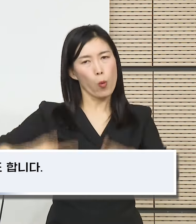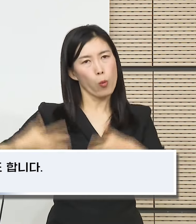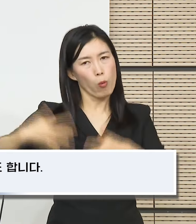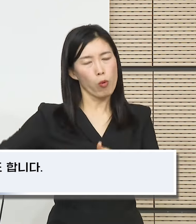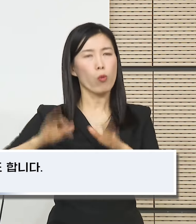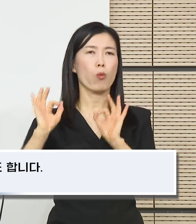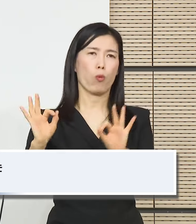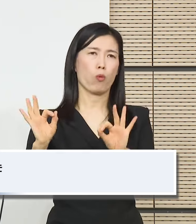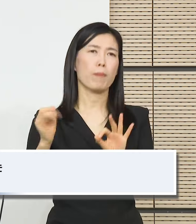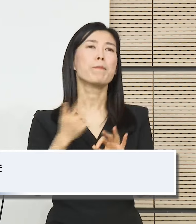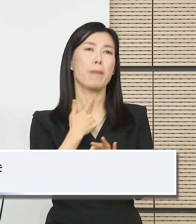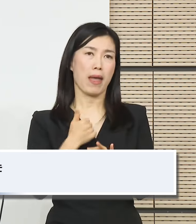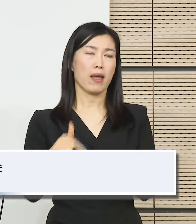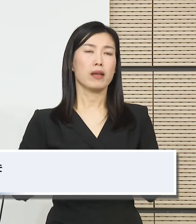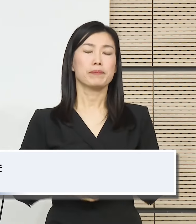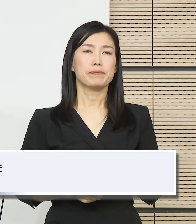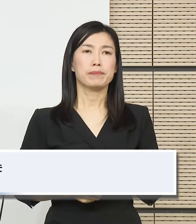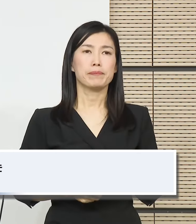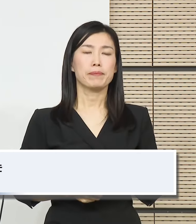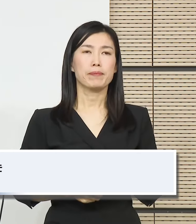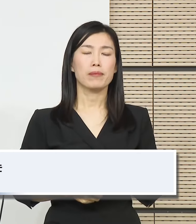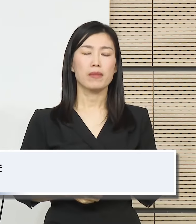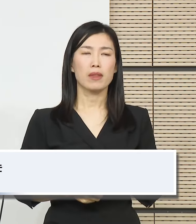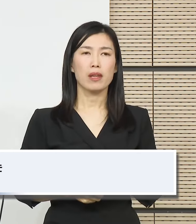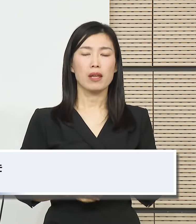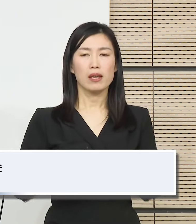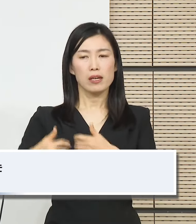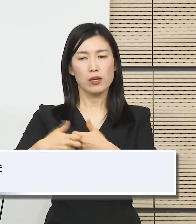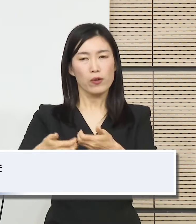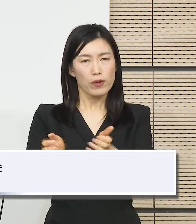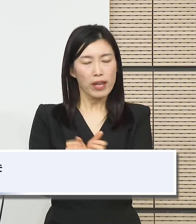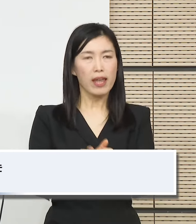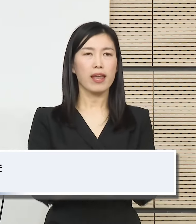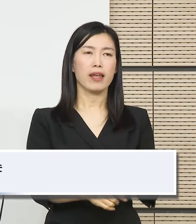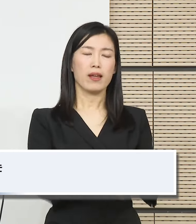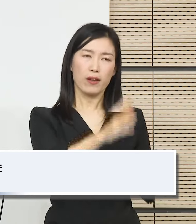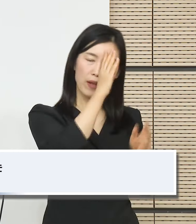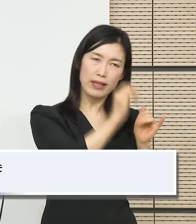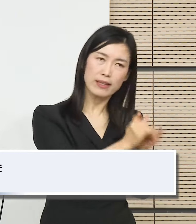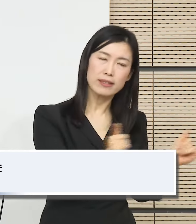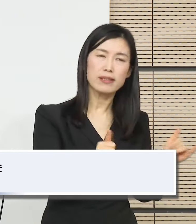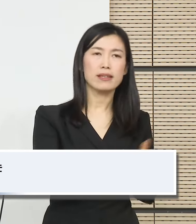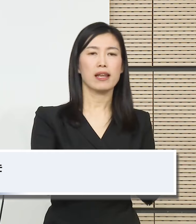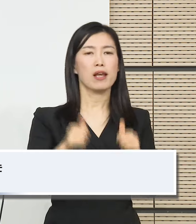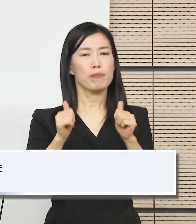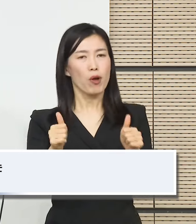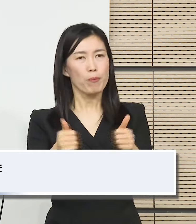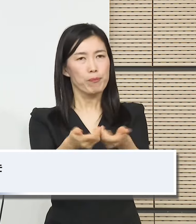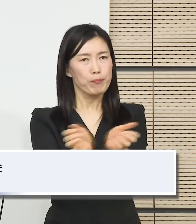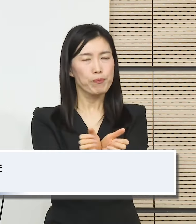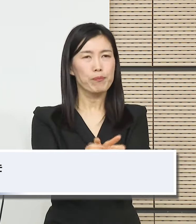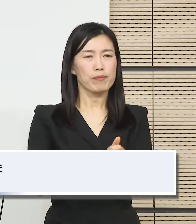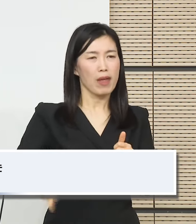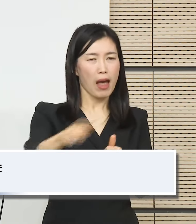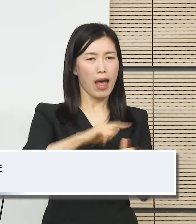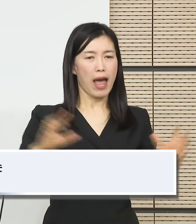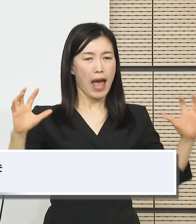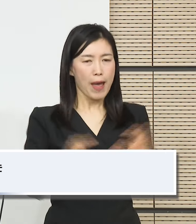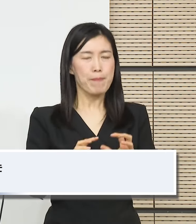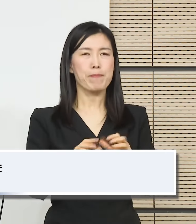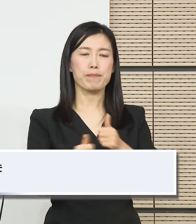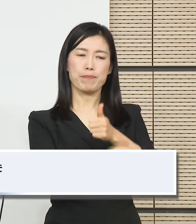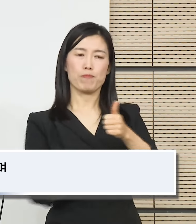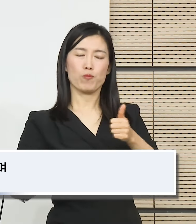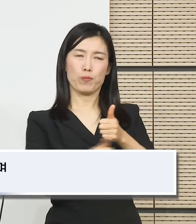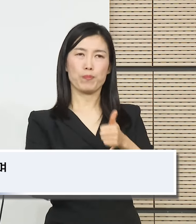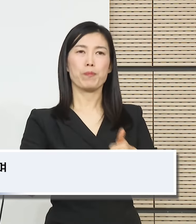합니다. 정부는 의료계, 환자, 법률 전문가 등이 참여하는 의료분쟁 제도 개선 협의체를